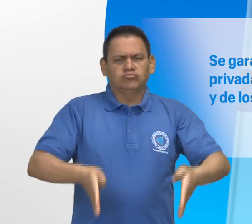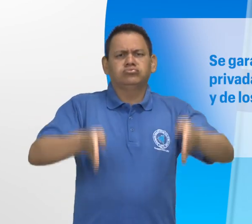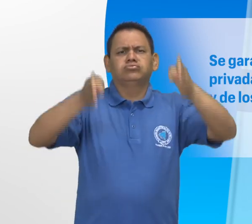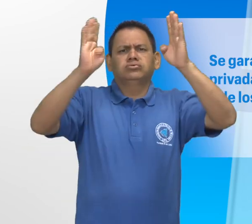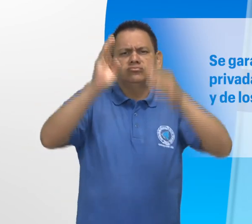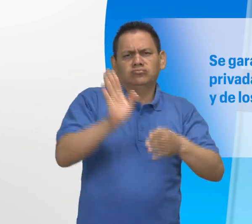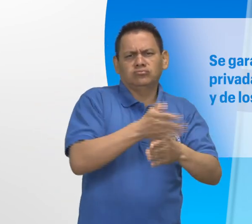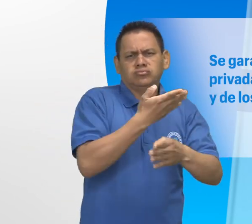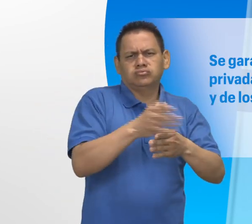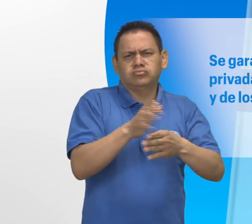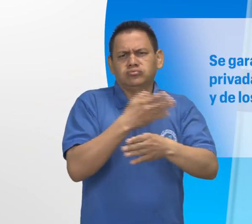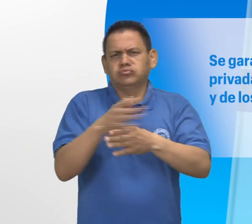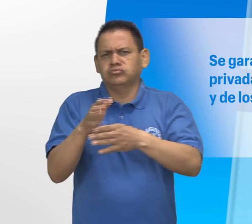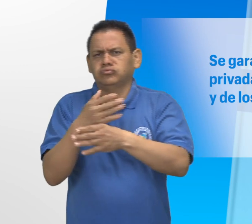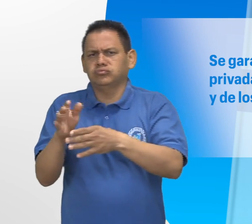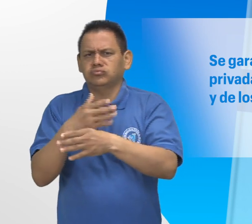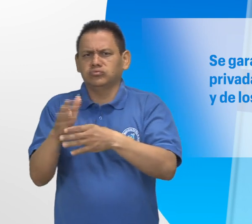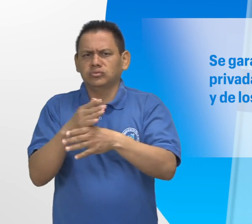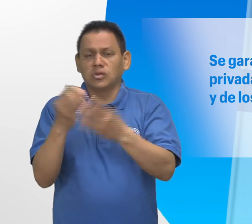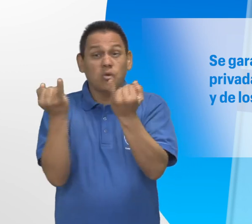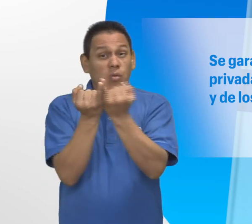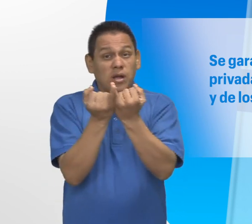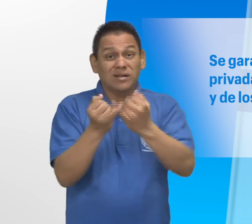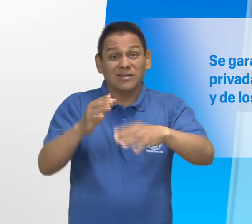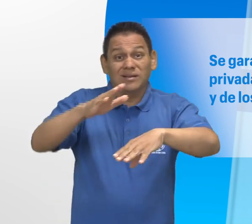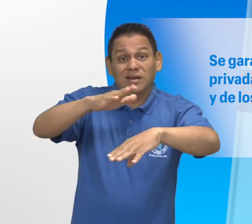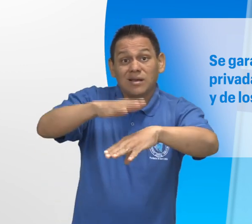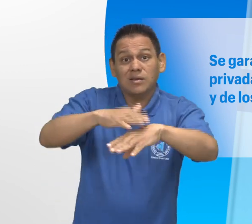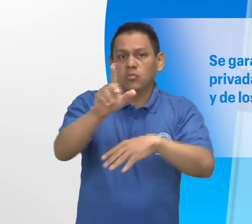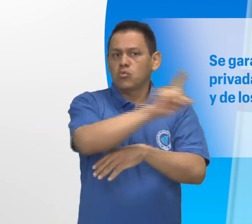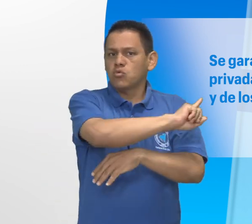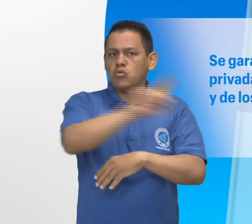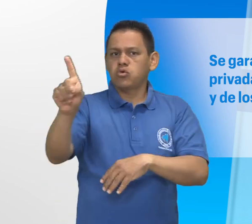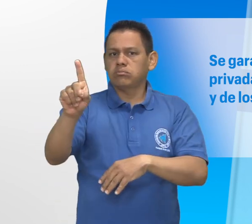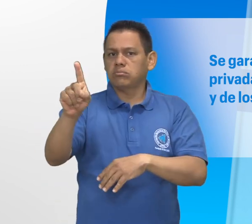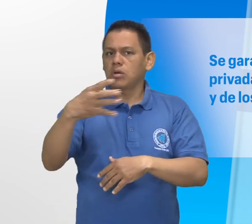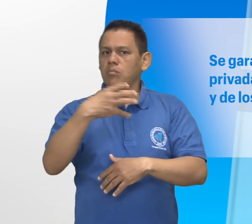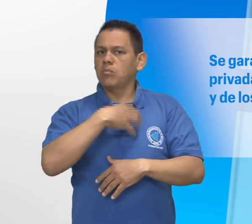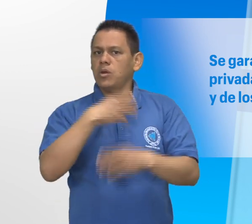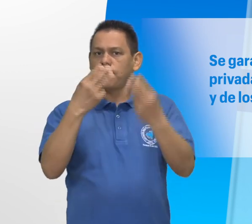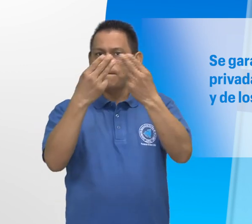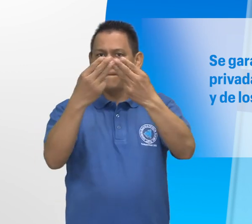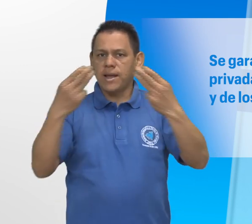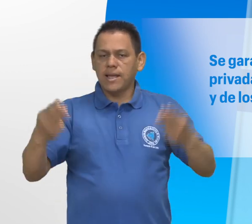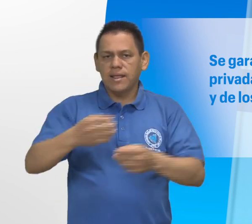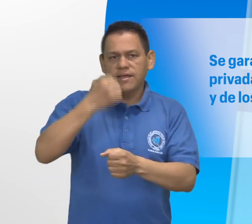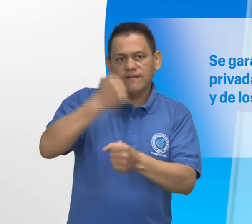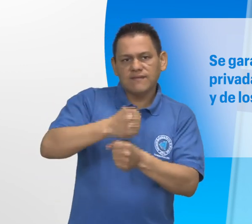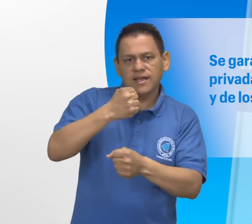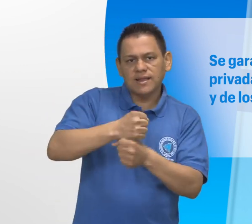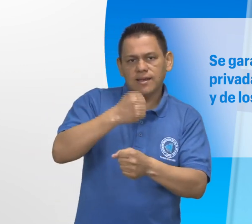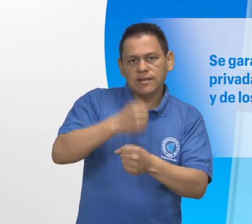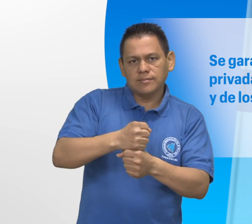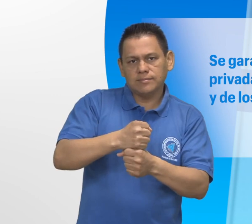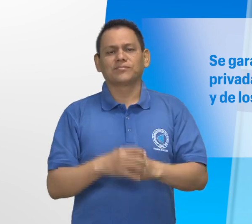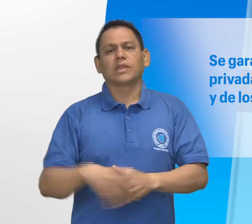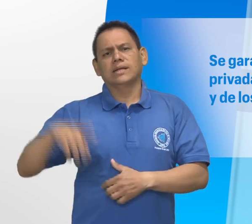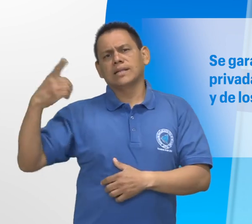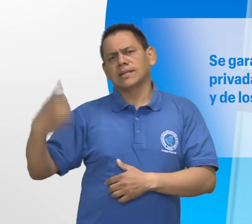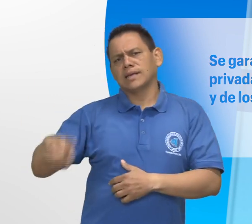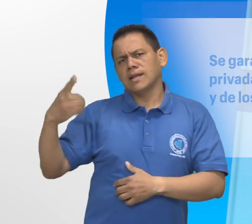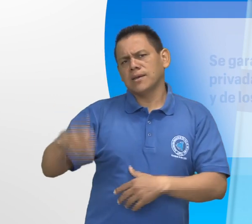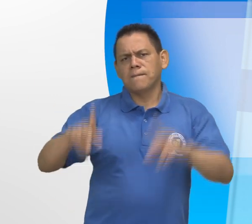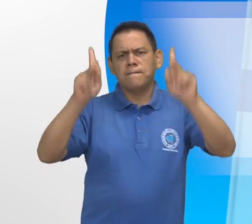Se garantiza el derecho de propiedad privada de los bienes muebles e inmuebles, de los instrumentos y medios de